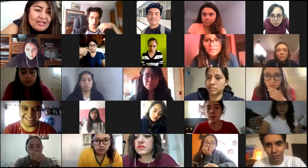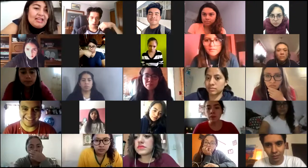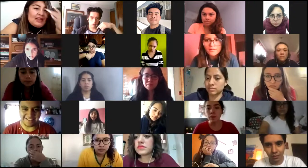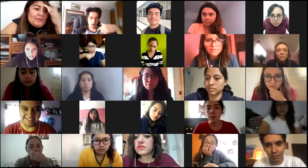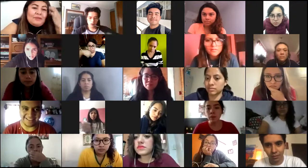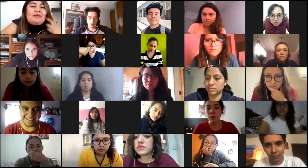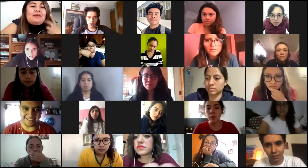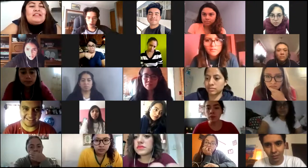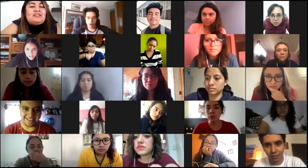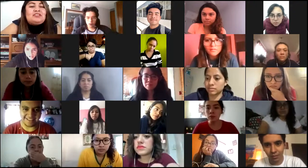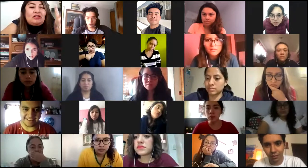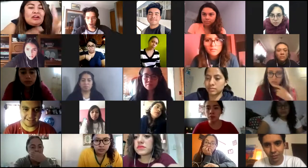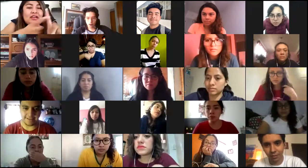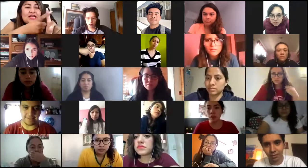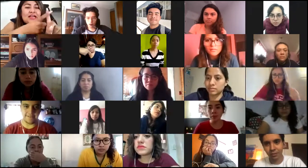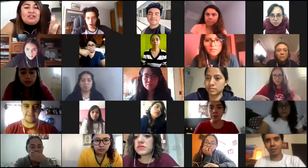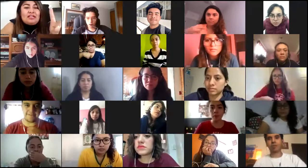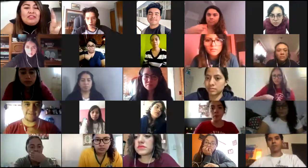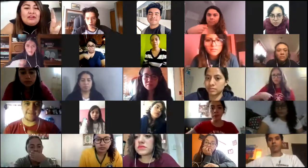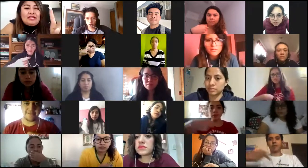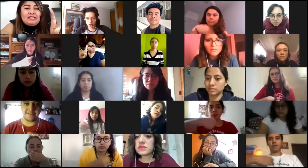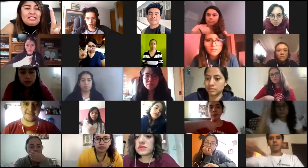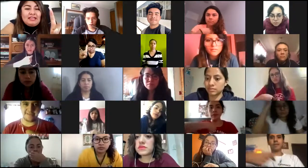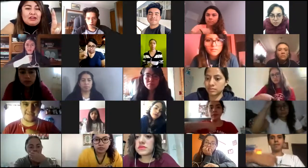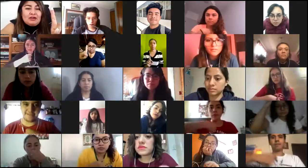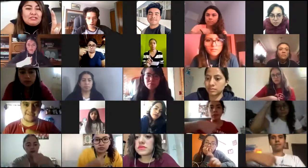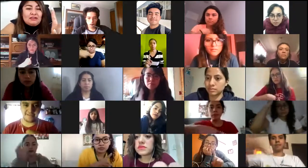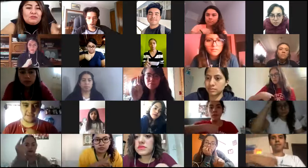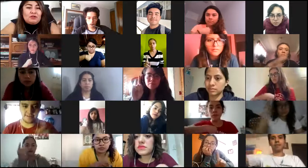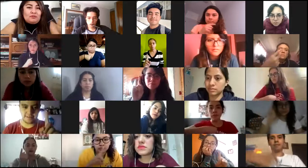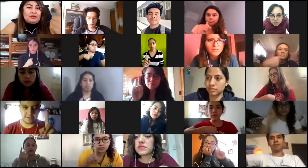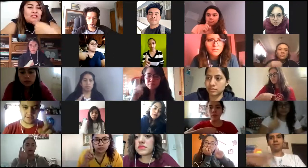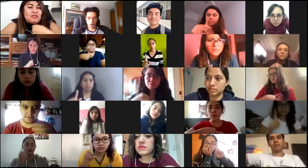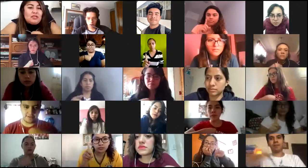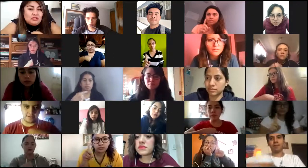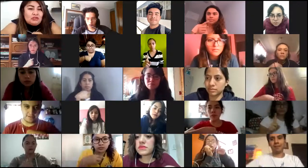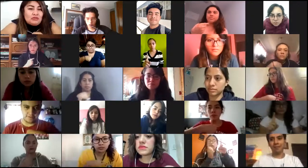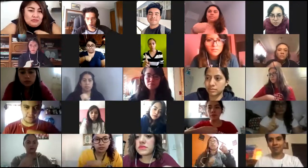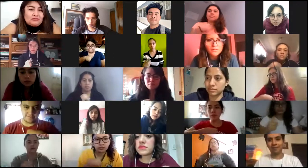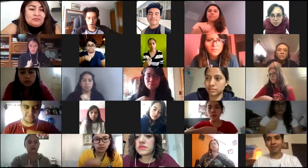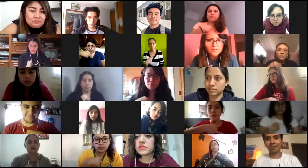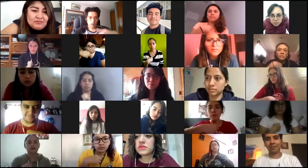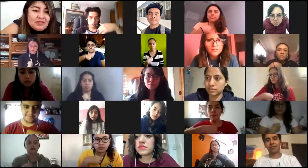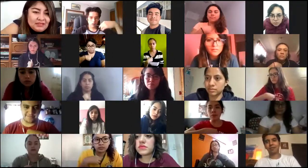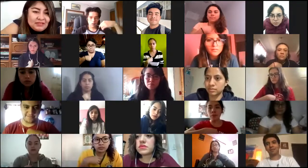Ok, la primera manera de decir yo es con el dedo índice, como están los pronombres. Yo.